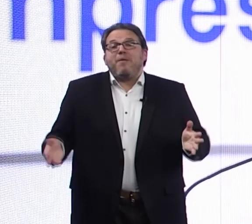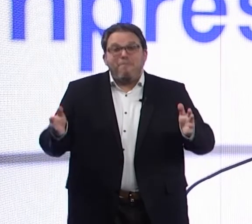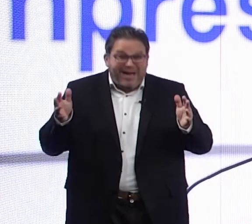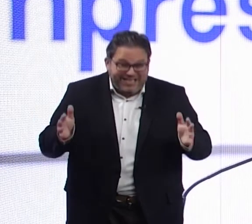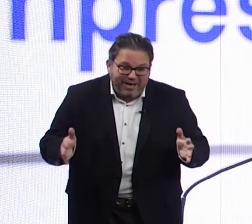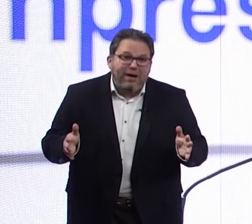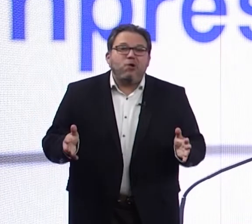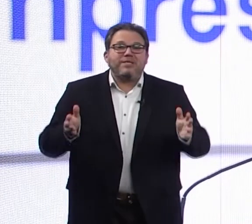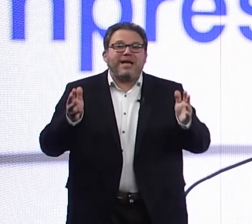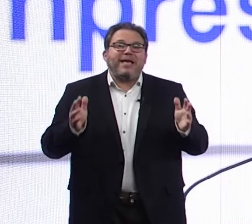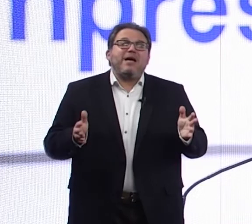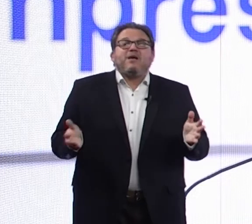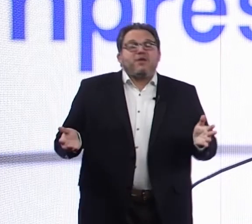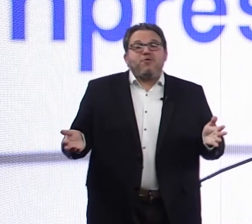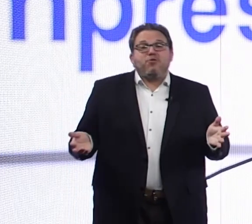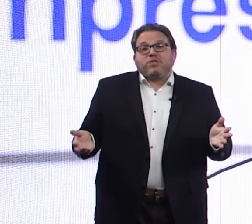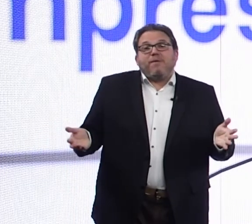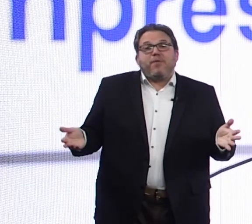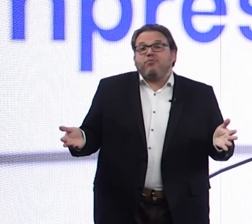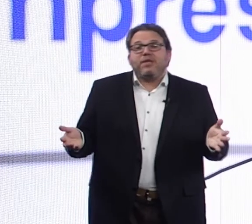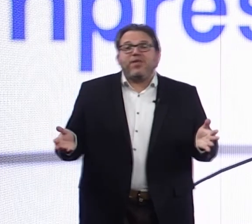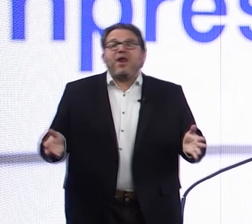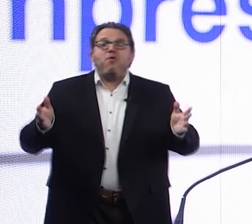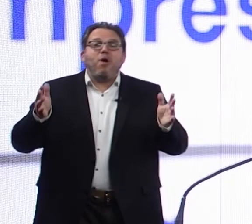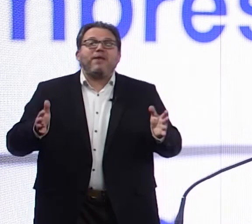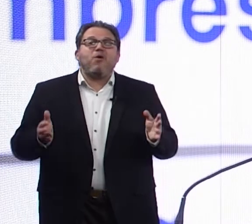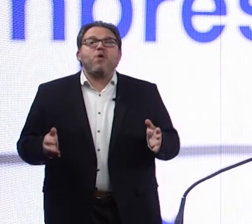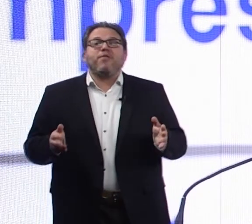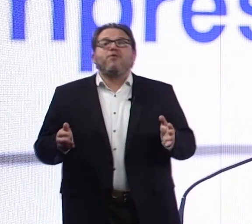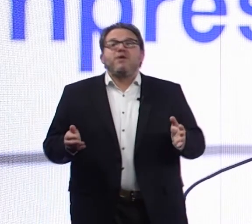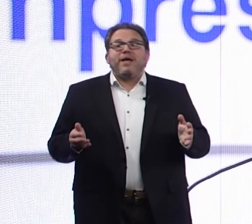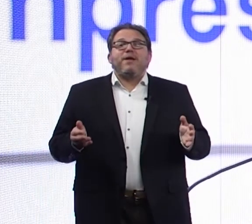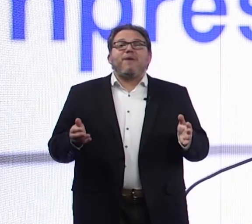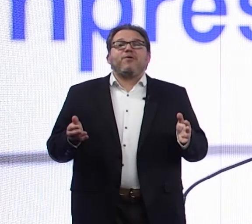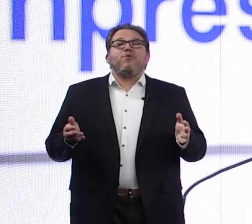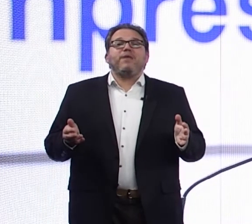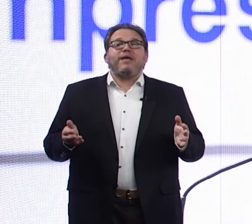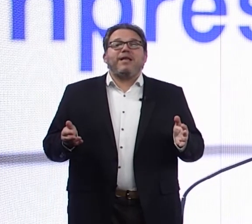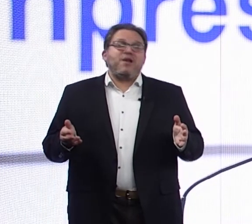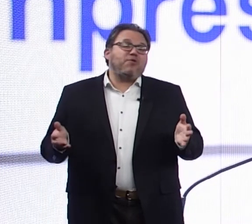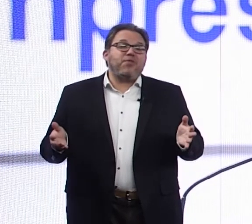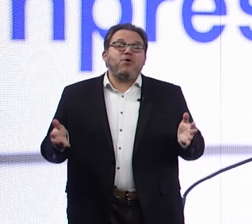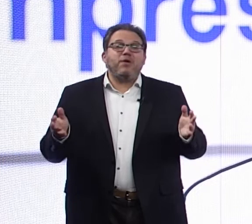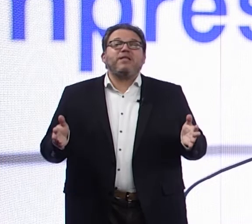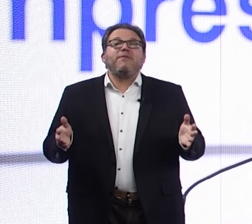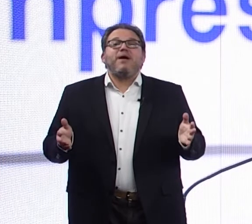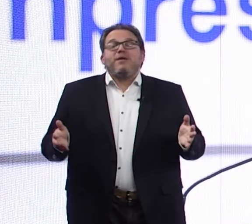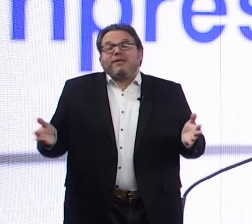trabajo está guía no se va a poder utilizar al no haber acuerdo en el marco de la negociación colectiva y